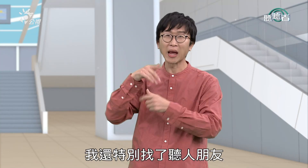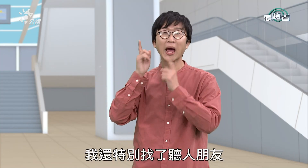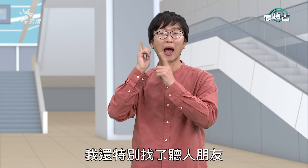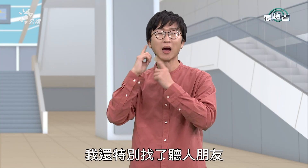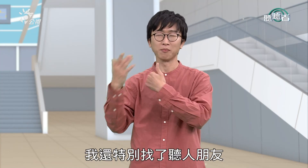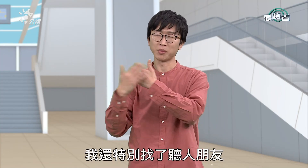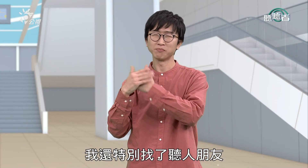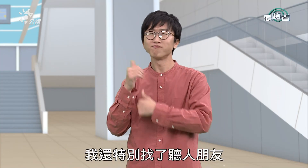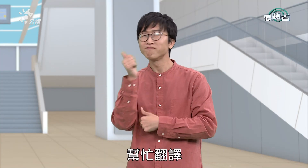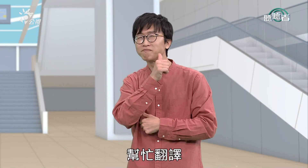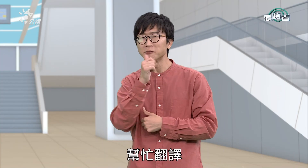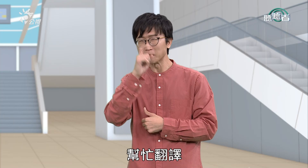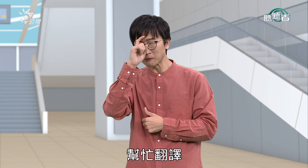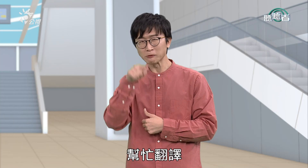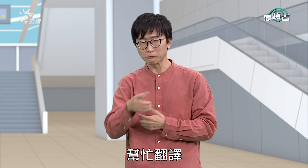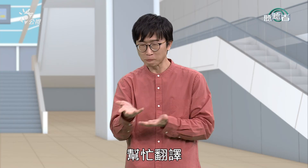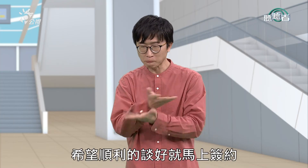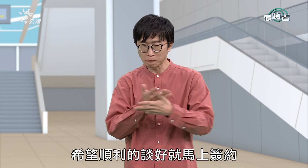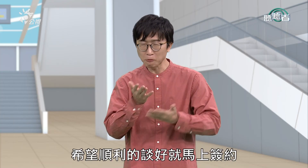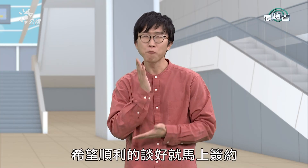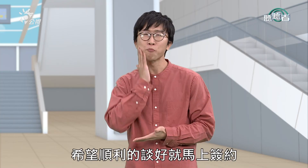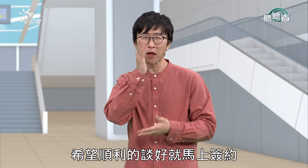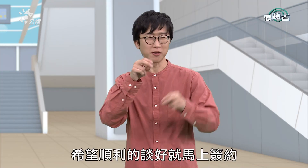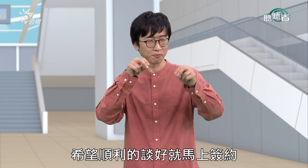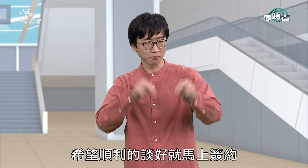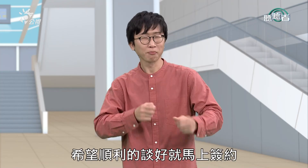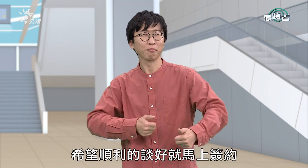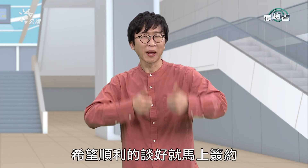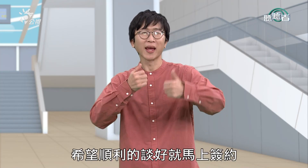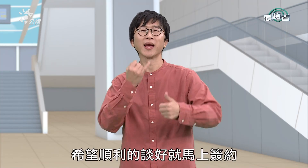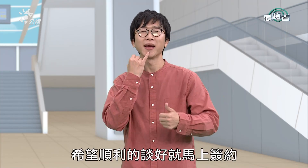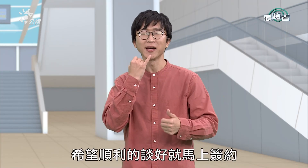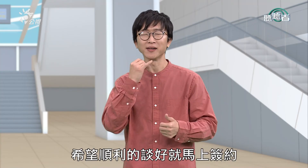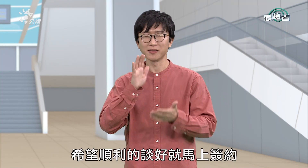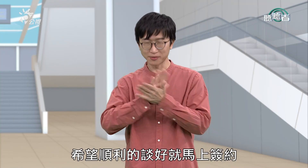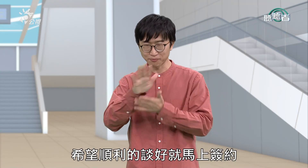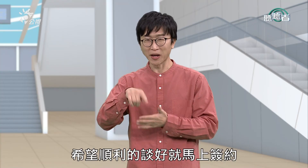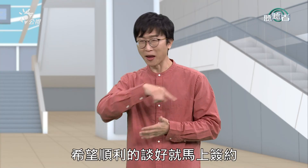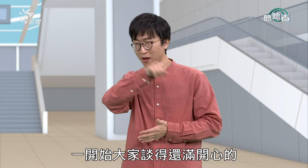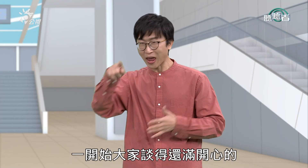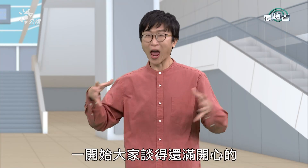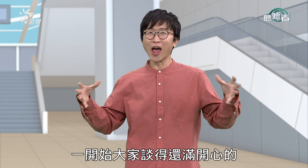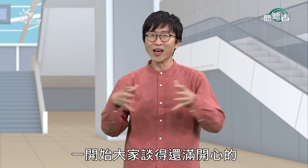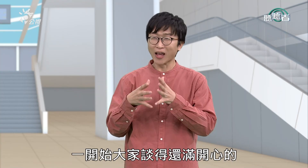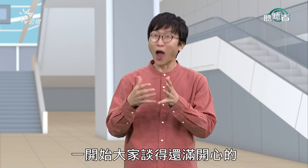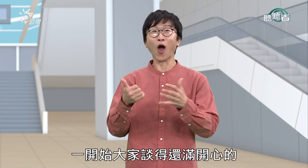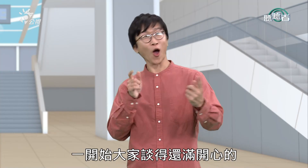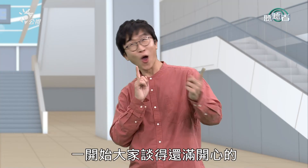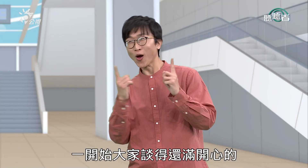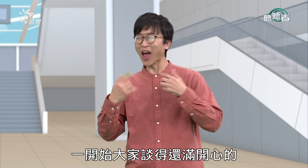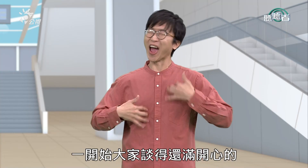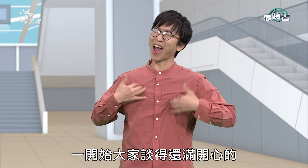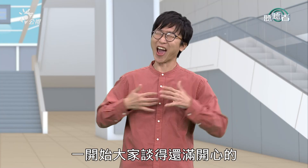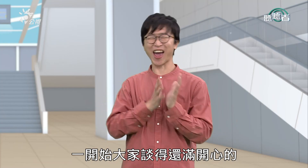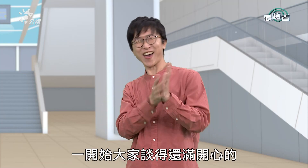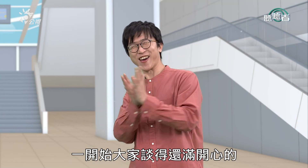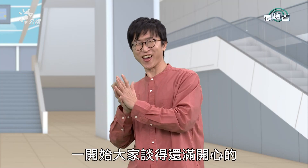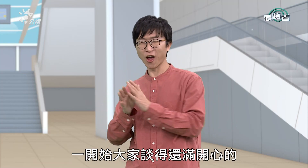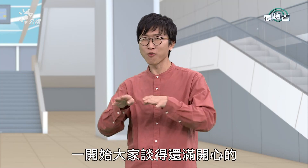别找了听人朋友帮忙翻译，希望顺利的谈好就马上签约。一开始呢，大家谈的还蛮开心的，